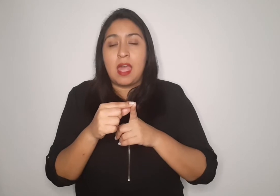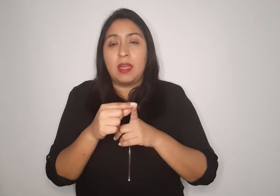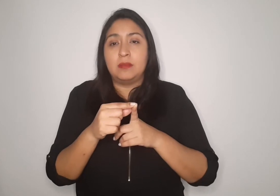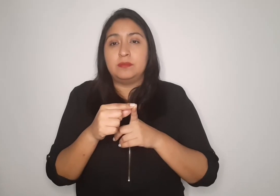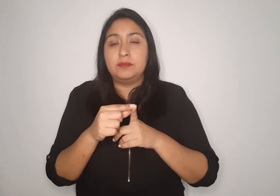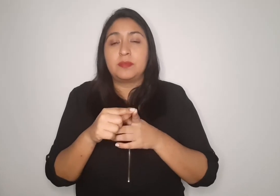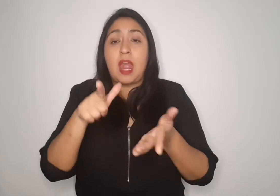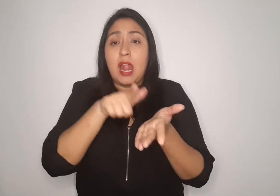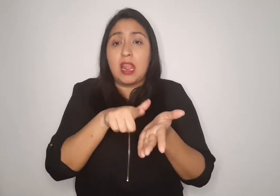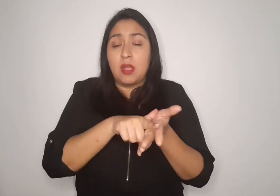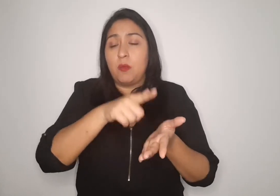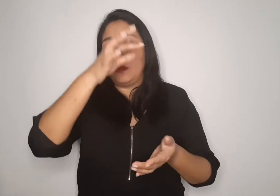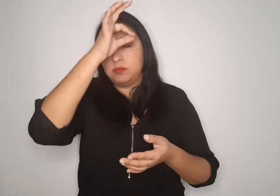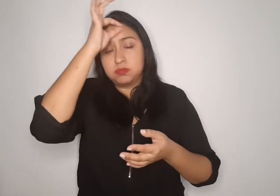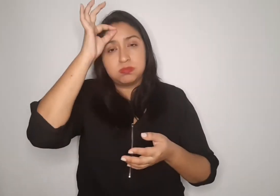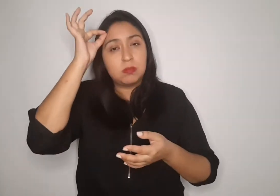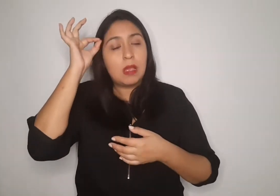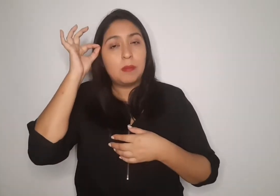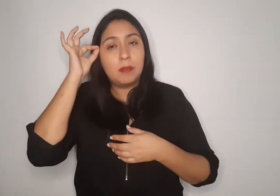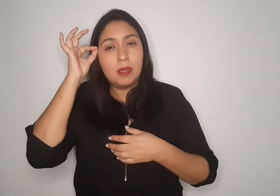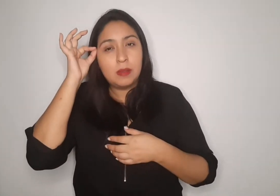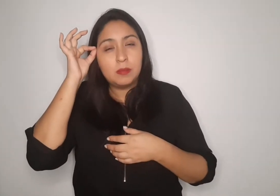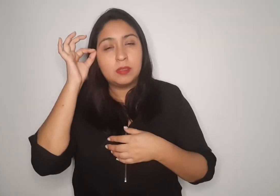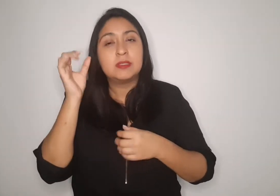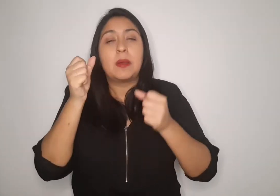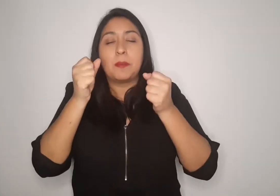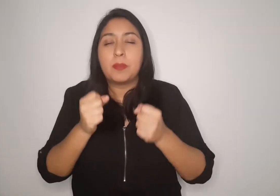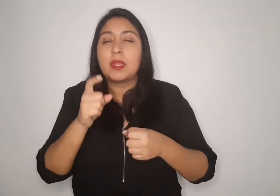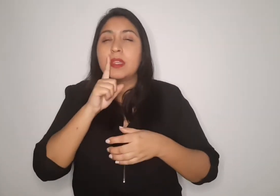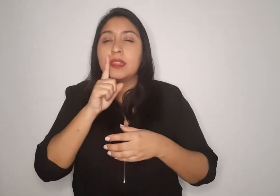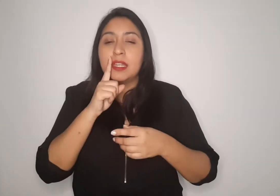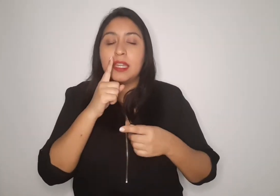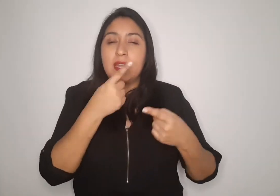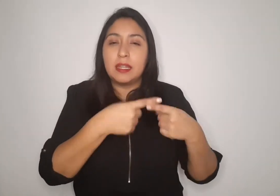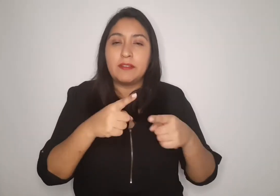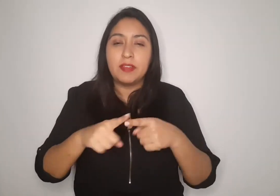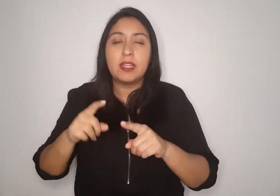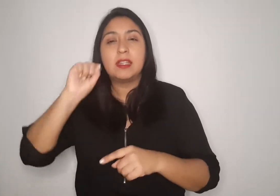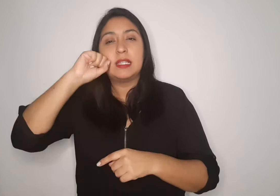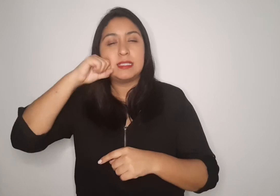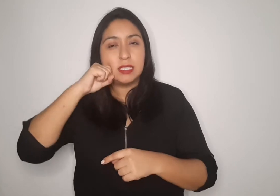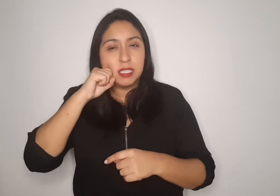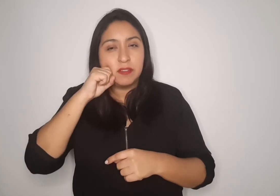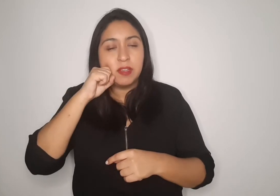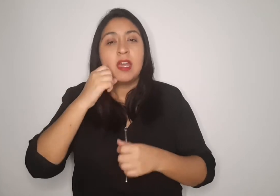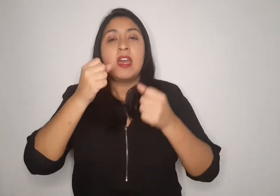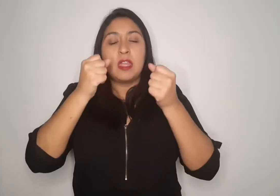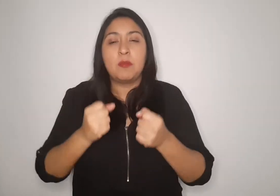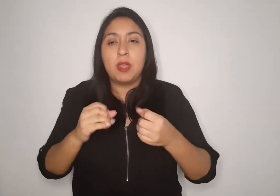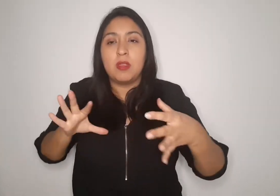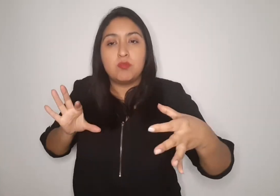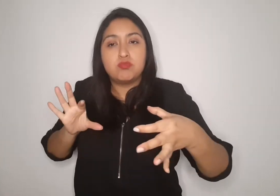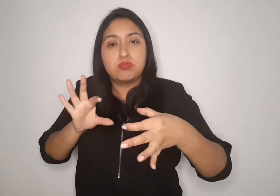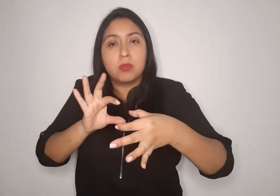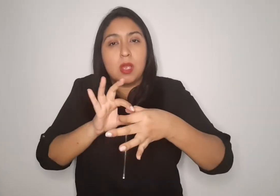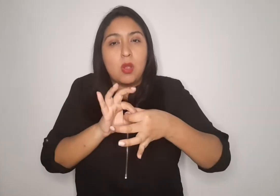Mapuzungún logran tener tanto significado diferente y logran unir tantas, podríamos